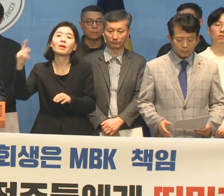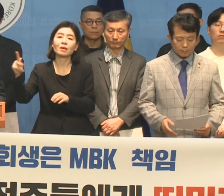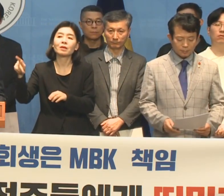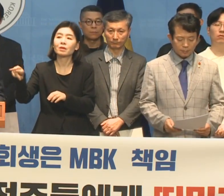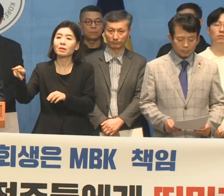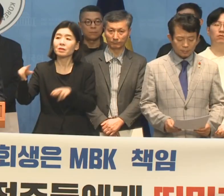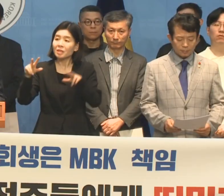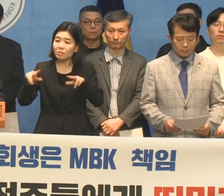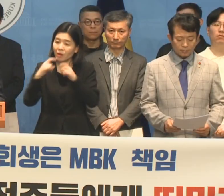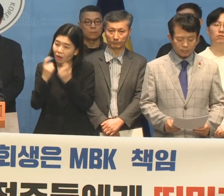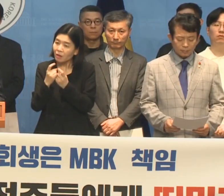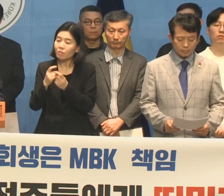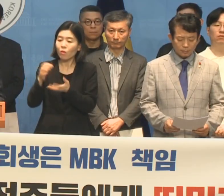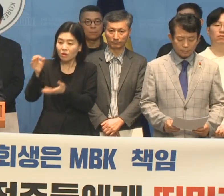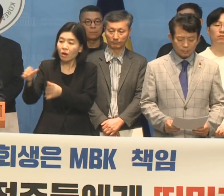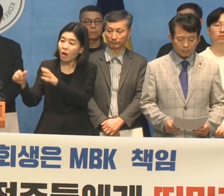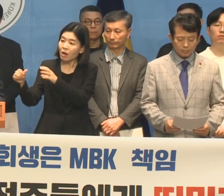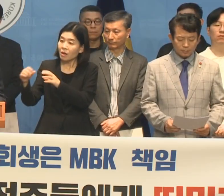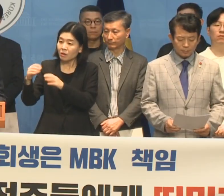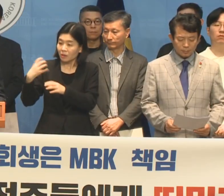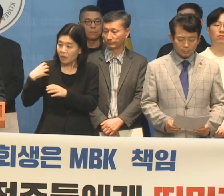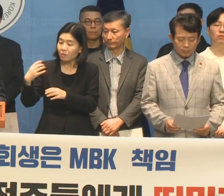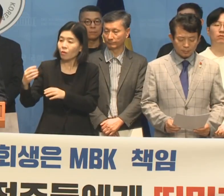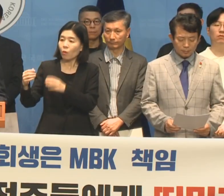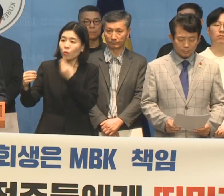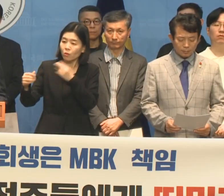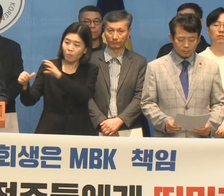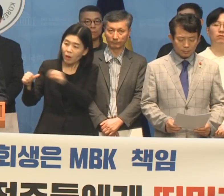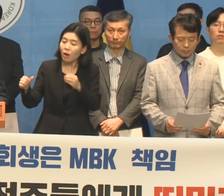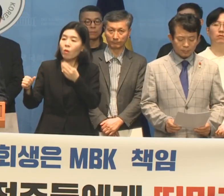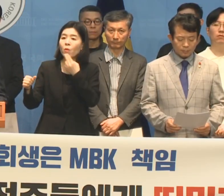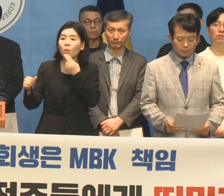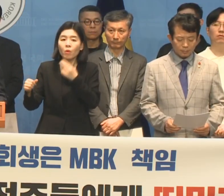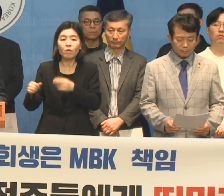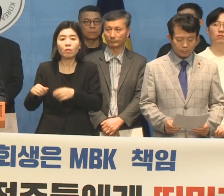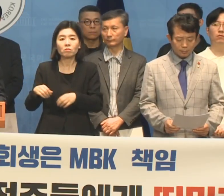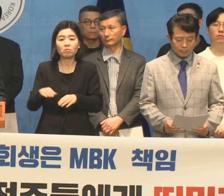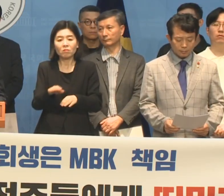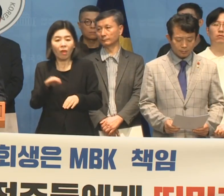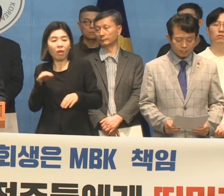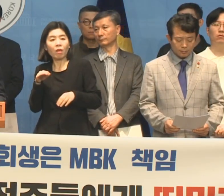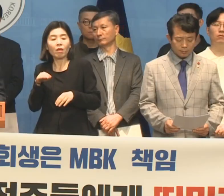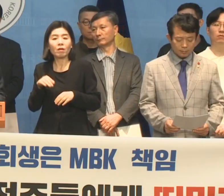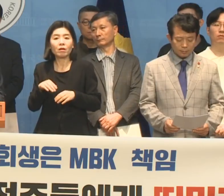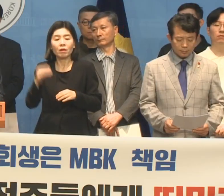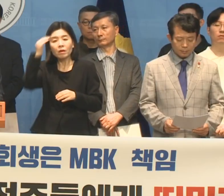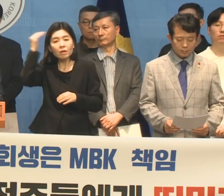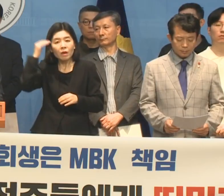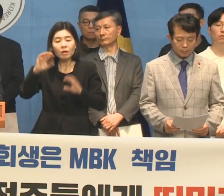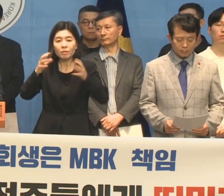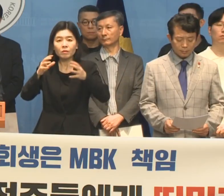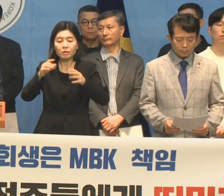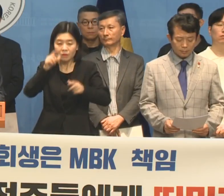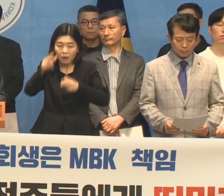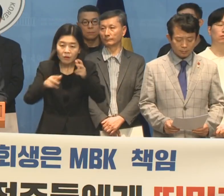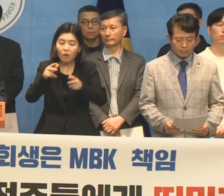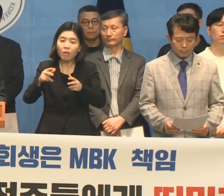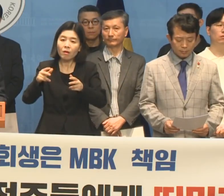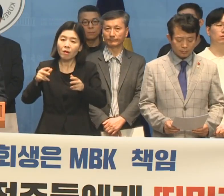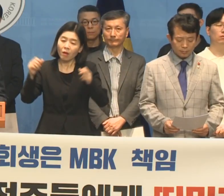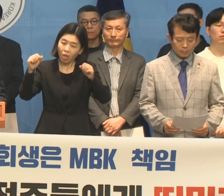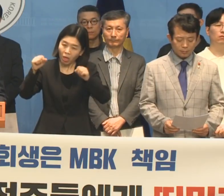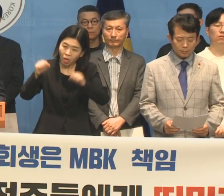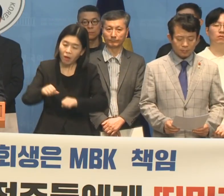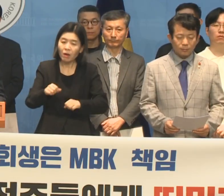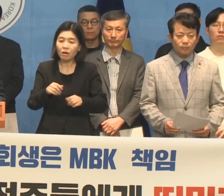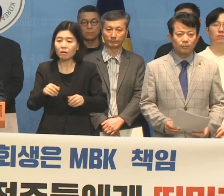와서 사재 출연도 없이 발 빼겠다는 태도는 대한민국 산업을 망가뜨리고 책임을 지지 않겠다는